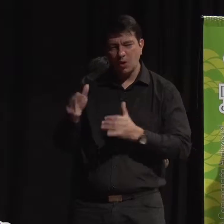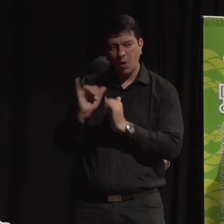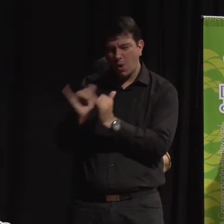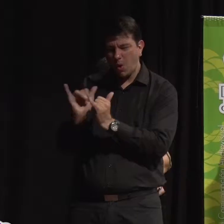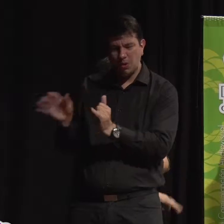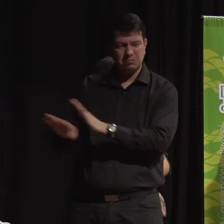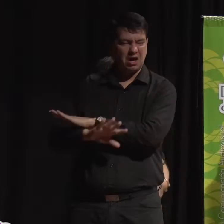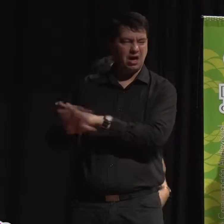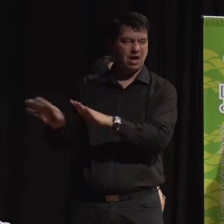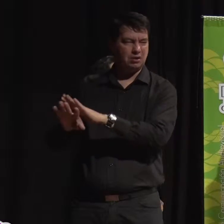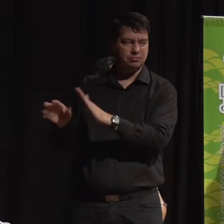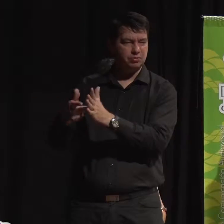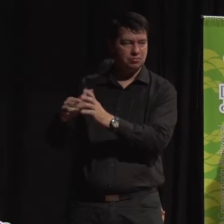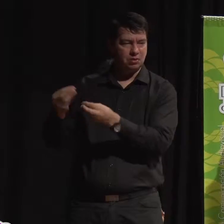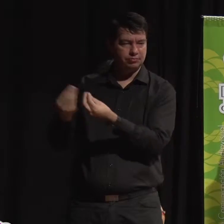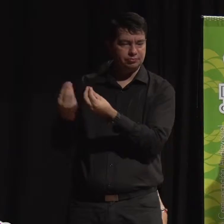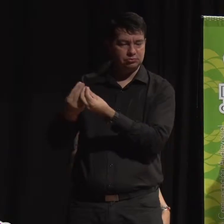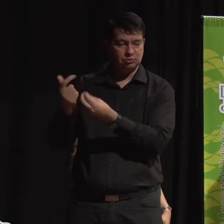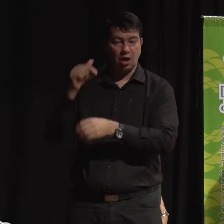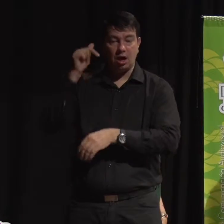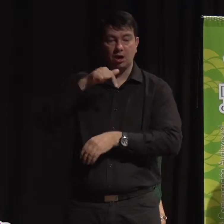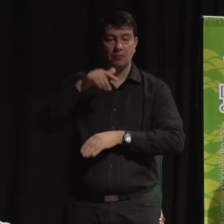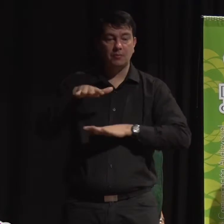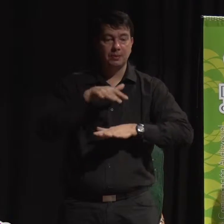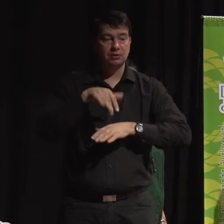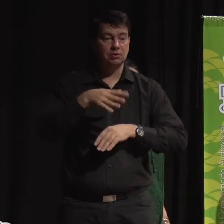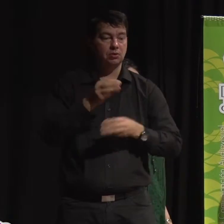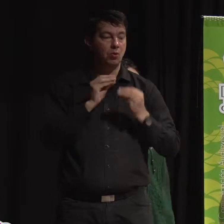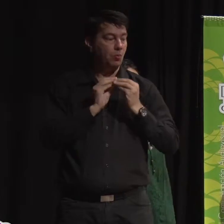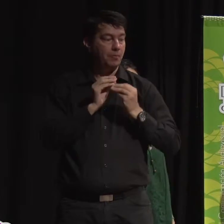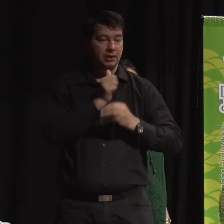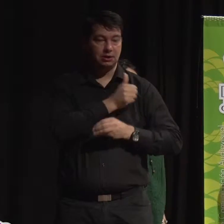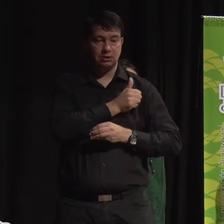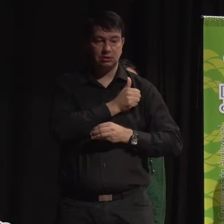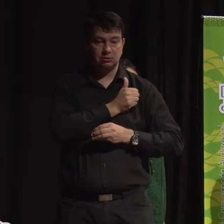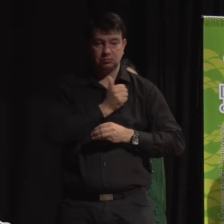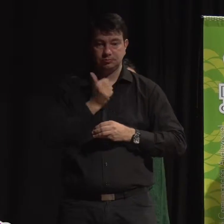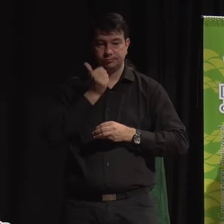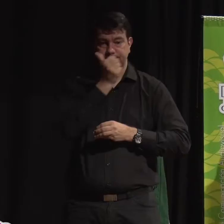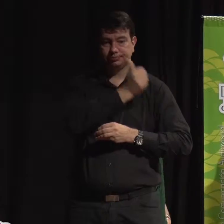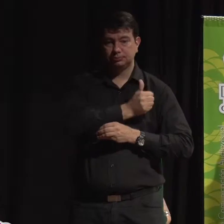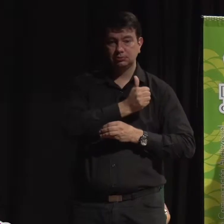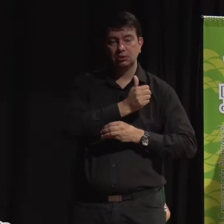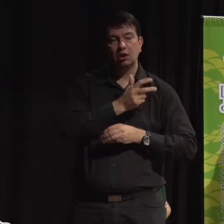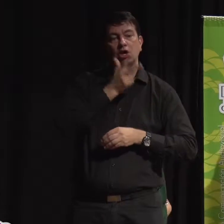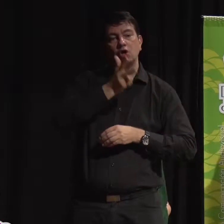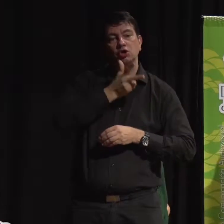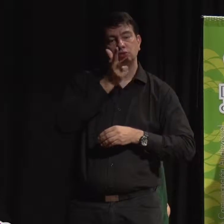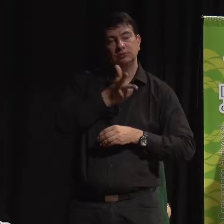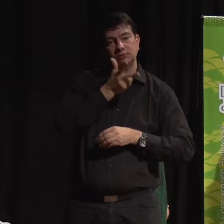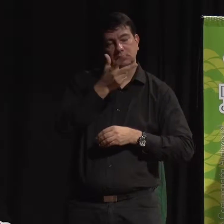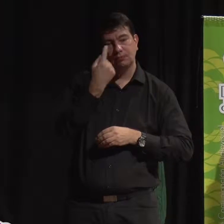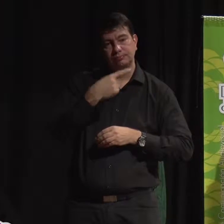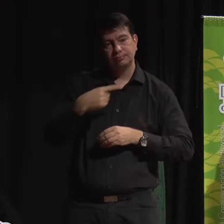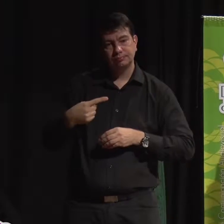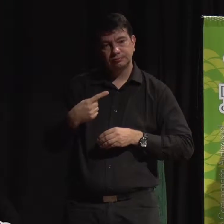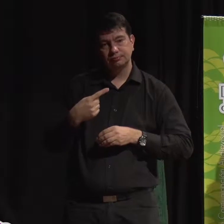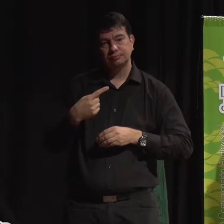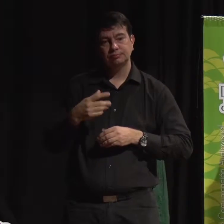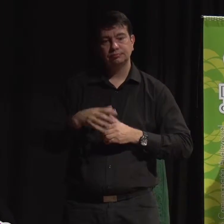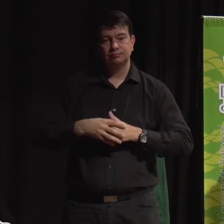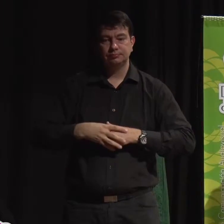está perdida y bueno ahora mi compañera elevar elevar relata un artículo para